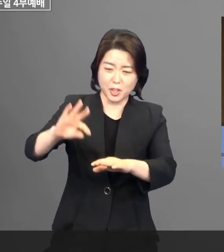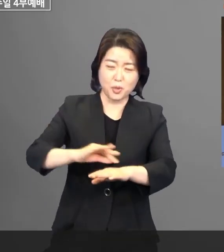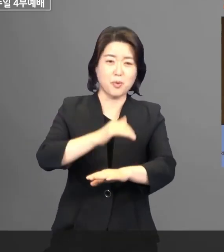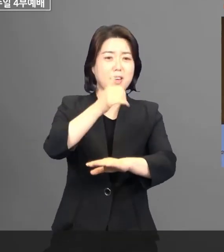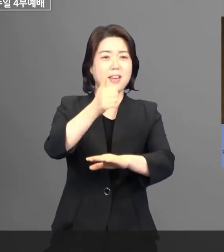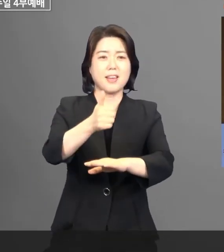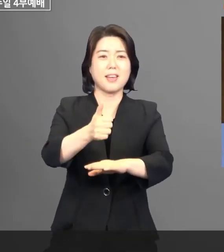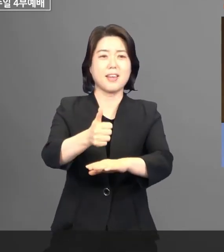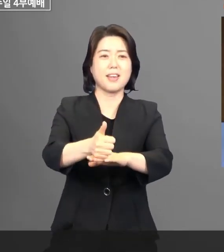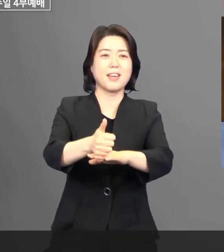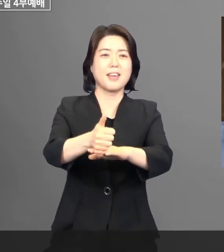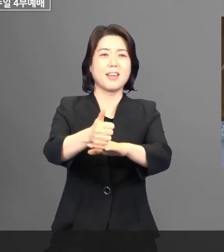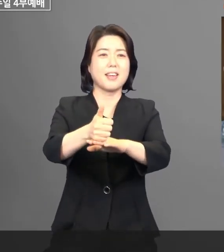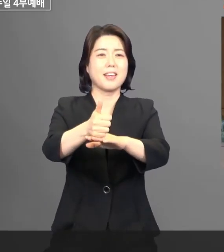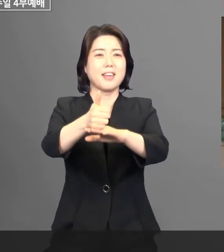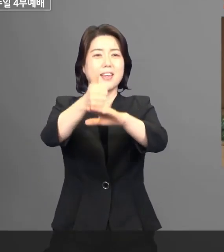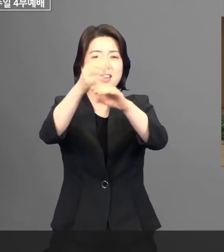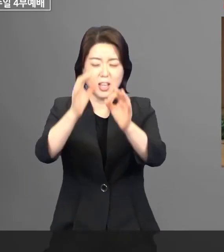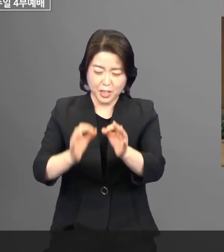사랑의 왕